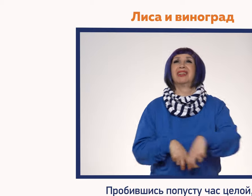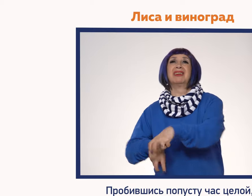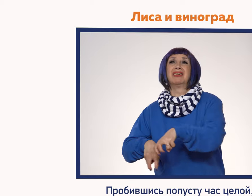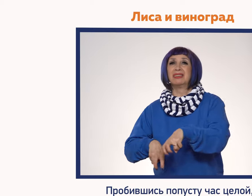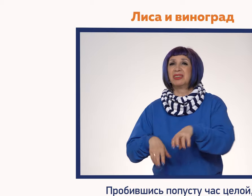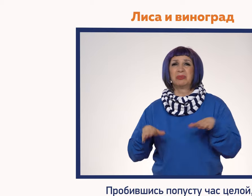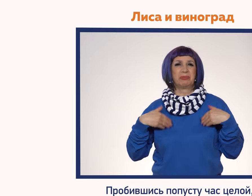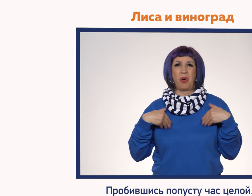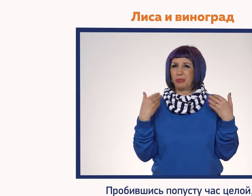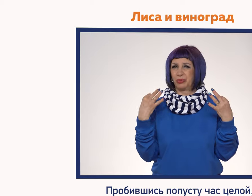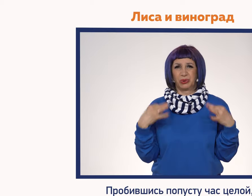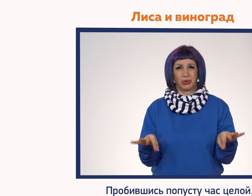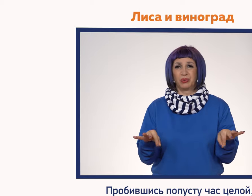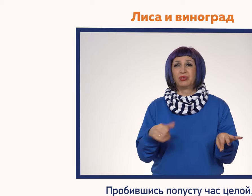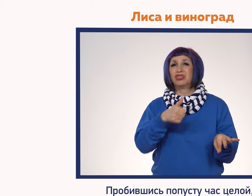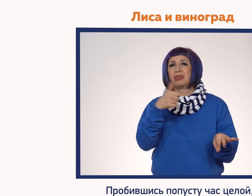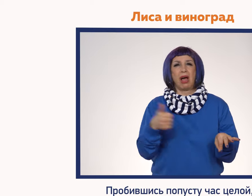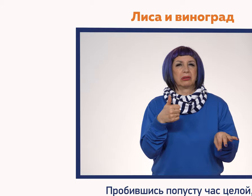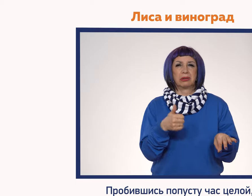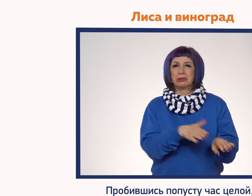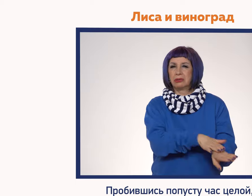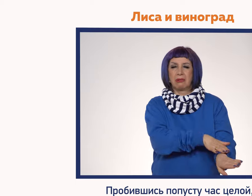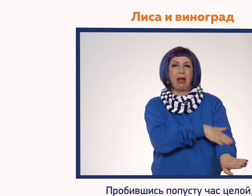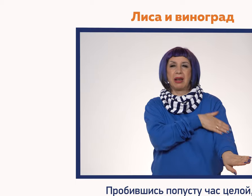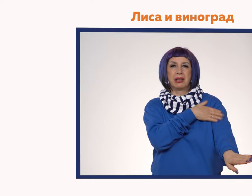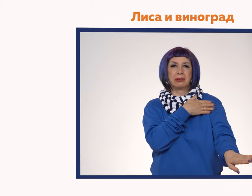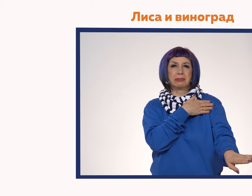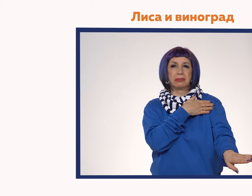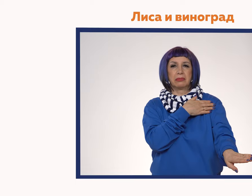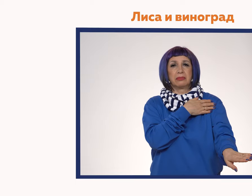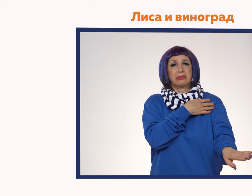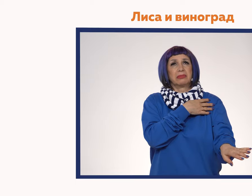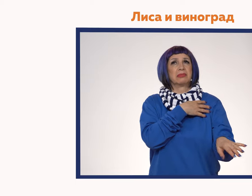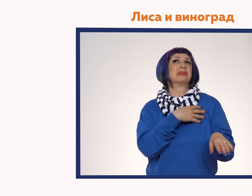Пробившись попусту час целый,